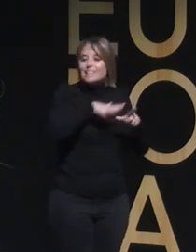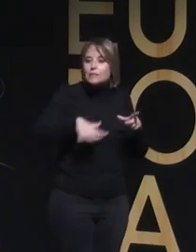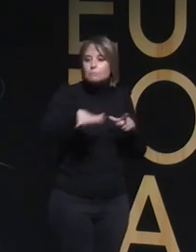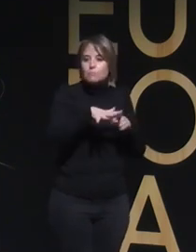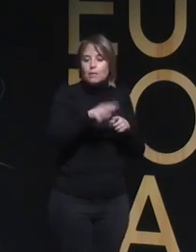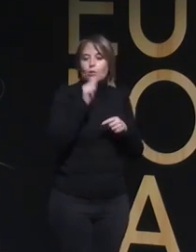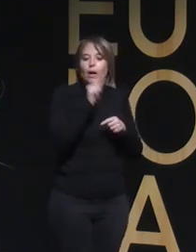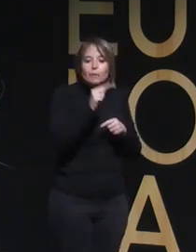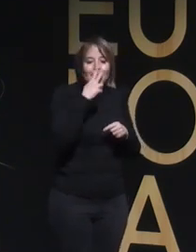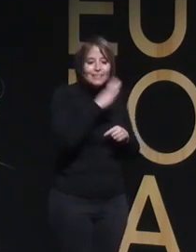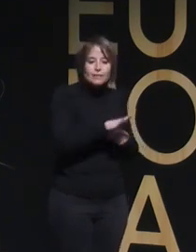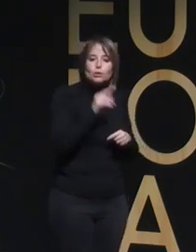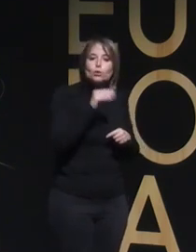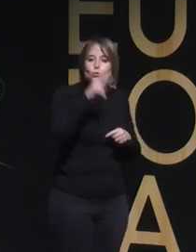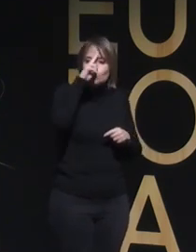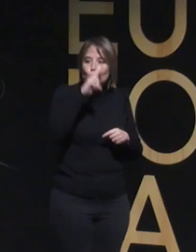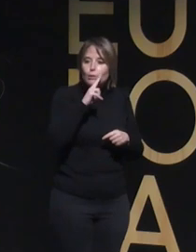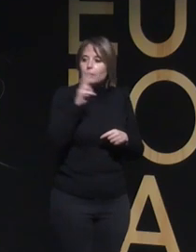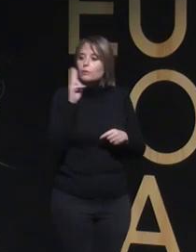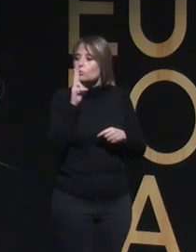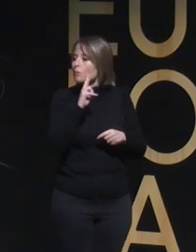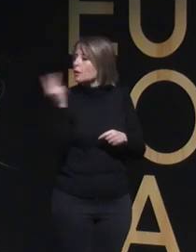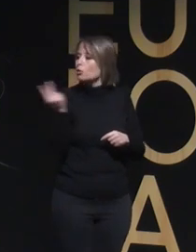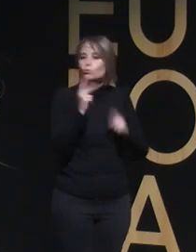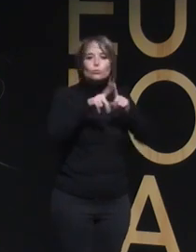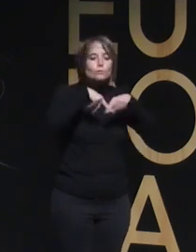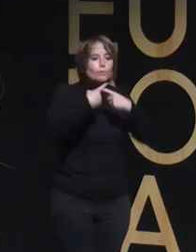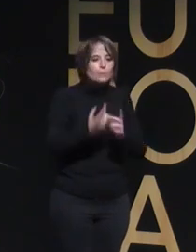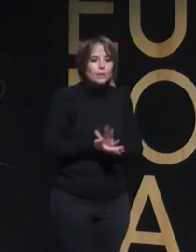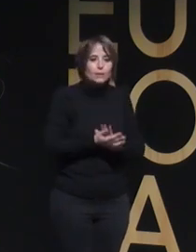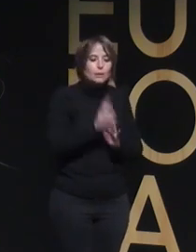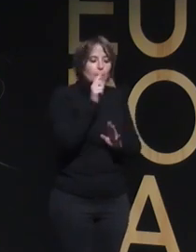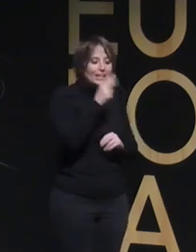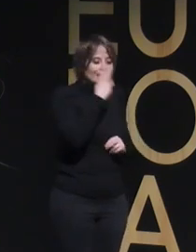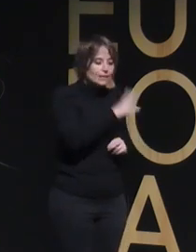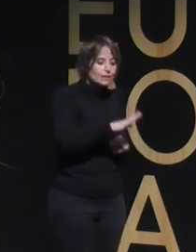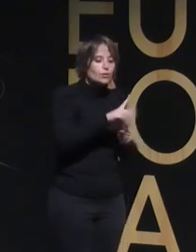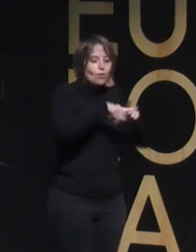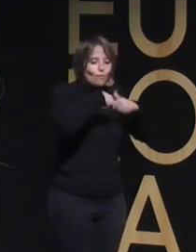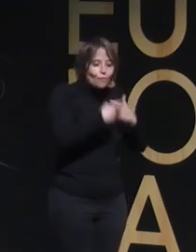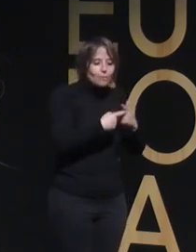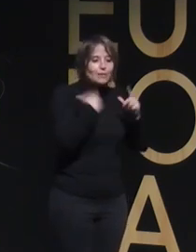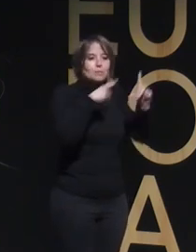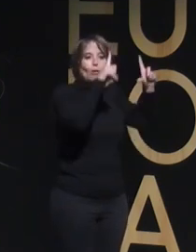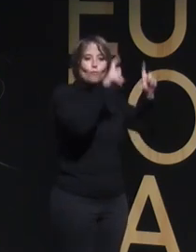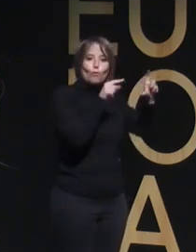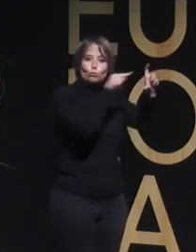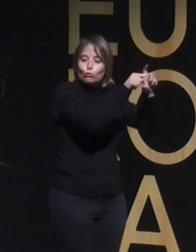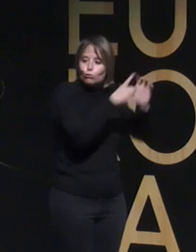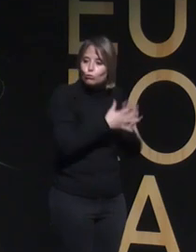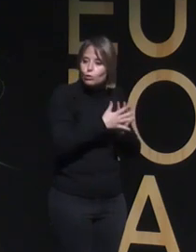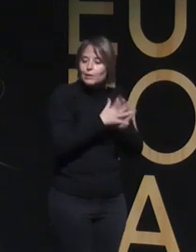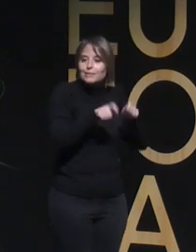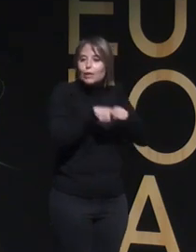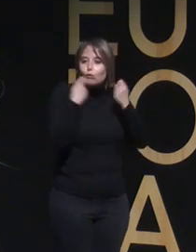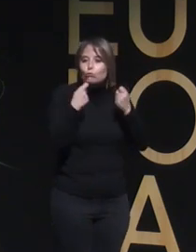porque para ese niño, su padre y su madre siguen siendo su familia. Entonces, para ese niño, su familia sigue siendo... No se ha roto la familia, se ha roto la